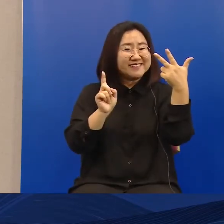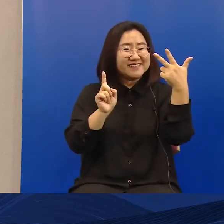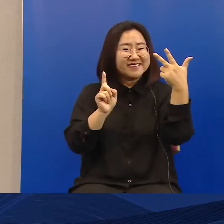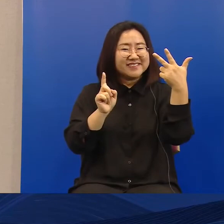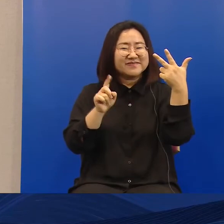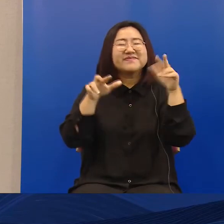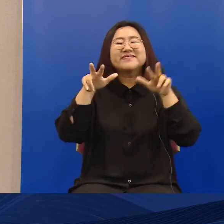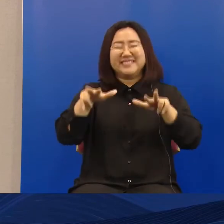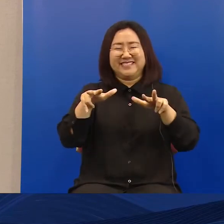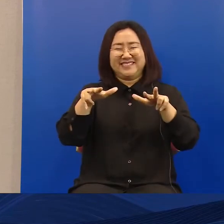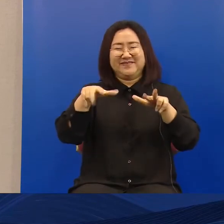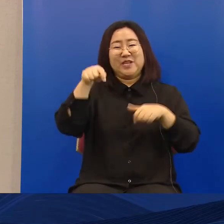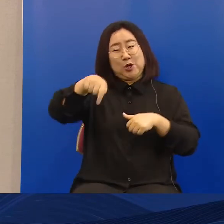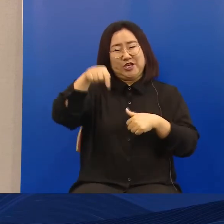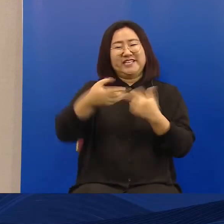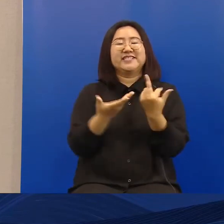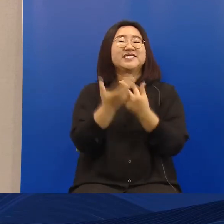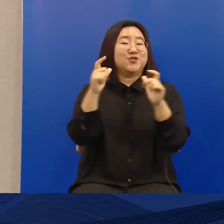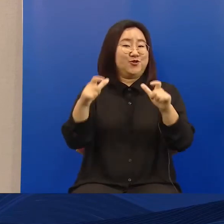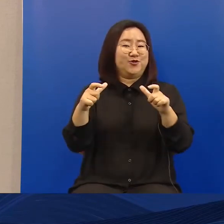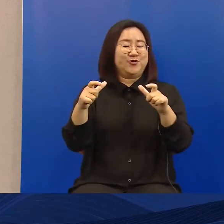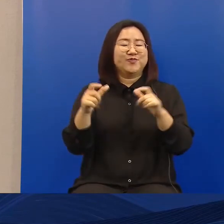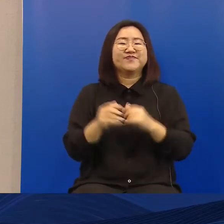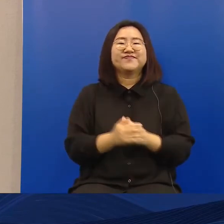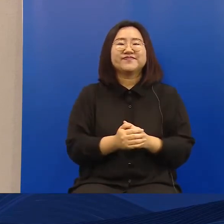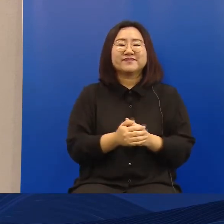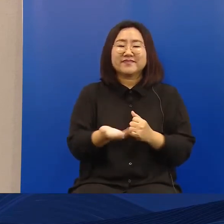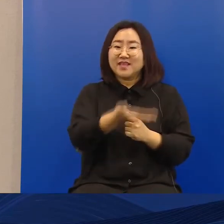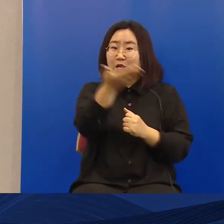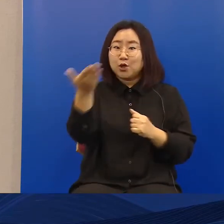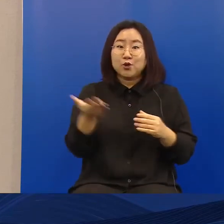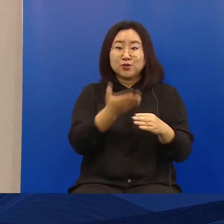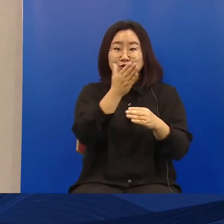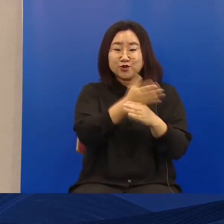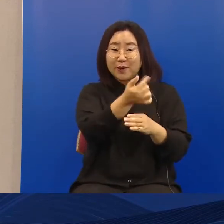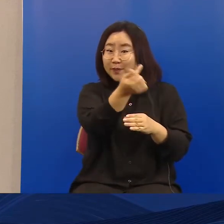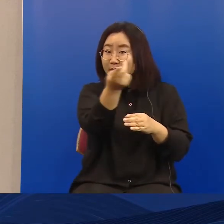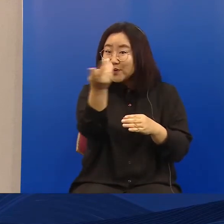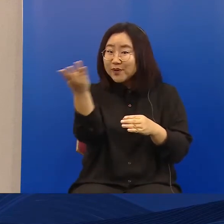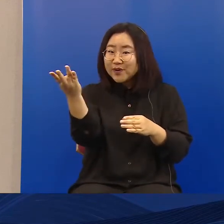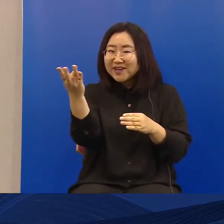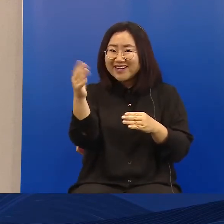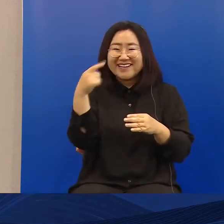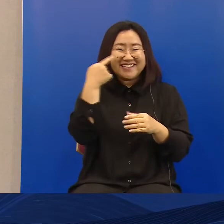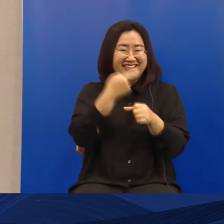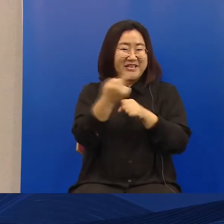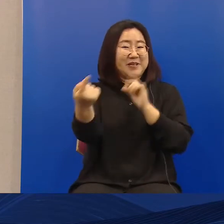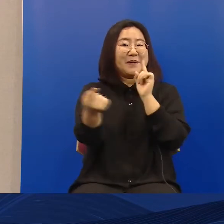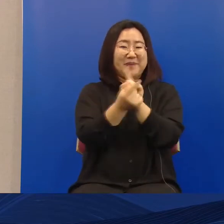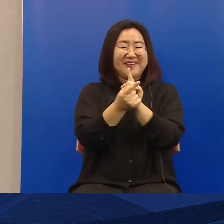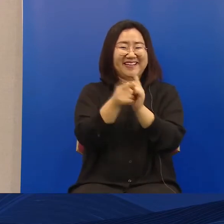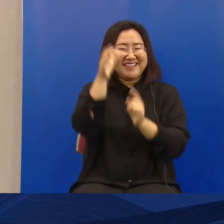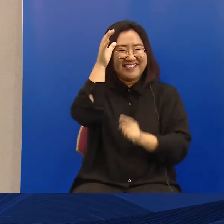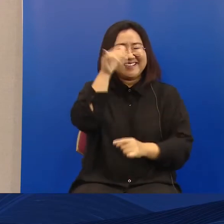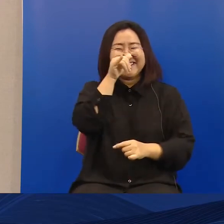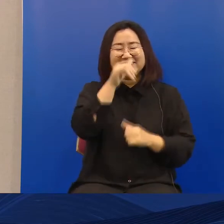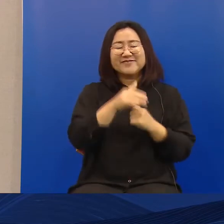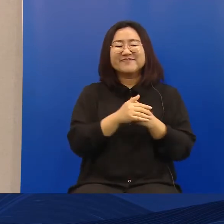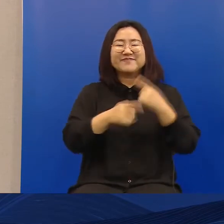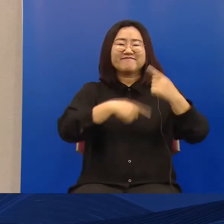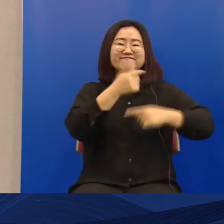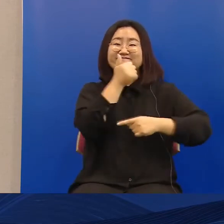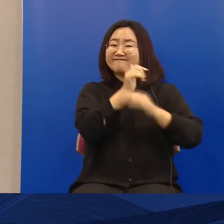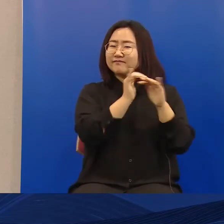어디일까요? 지금 계신 곳입니다. 제주도입니다. 여러분들 중에 몇몇 분은 거기서 뵙기를 바랍니다. 자,